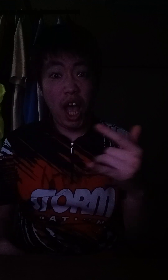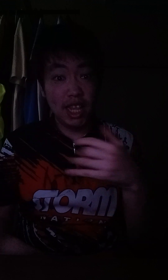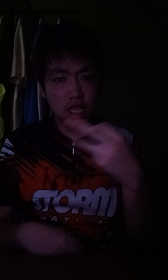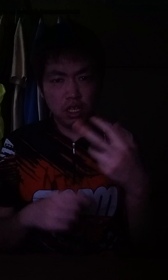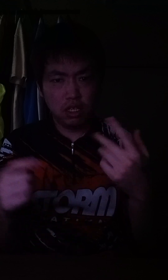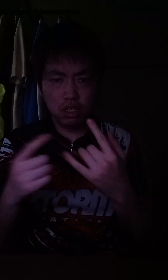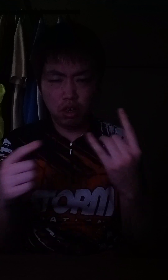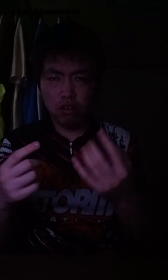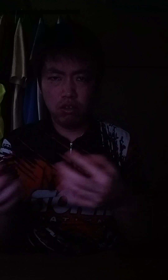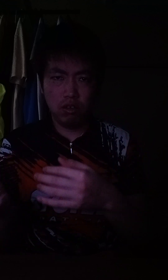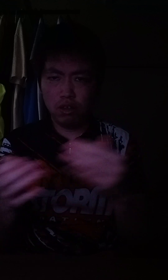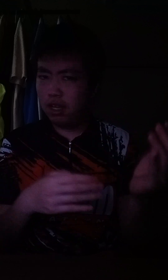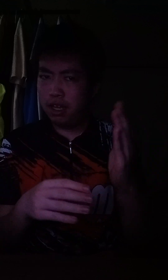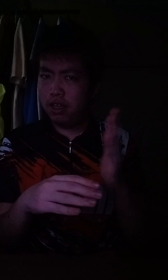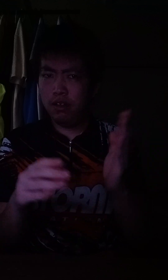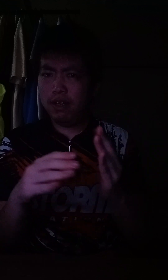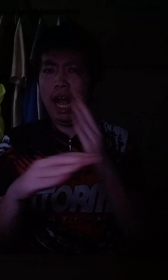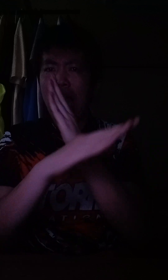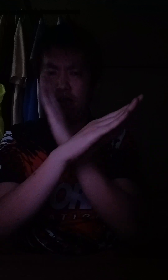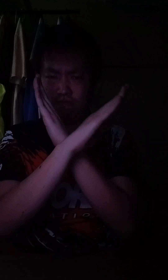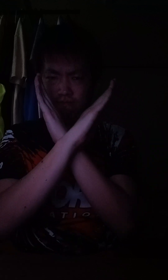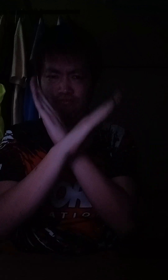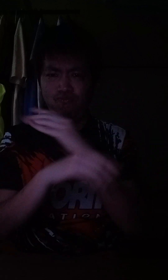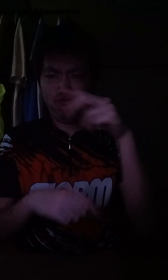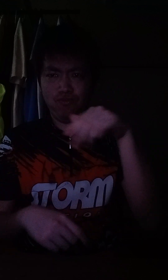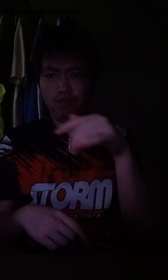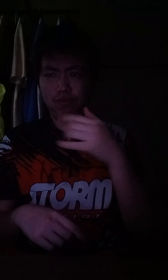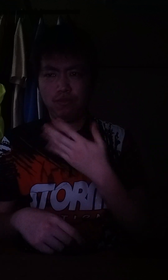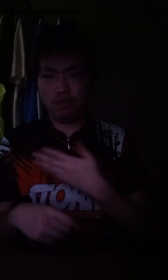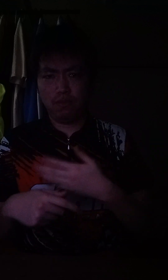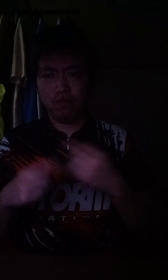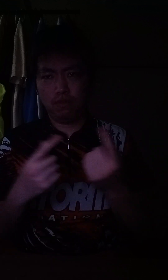그 중환자실 안 들어가면 안 된다고 해요.